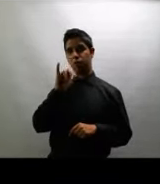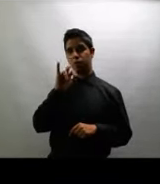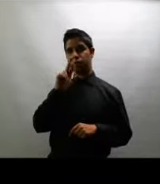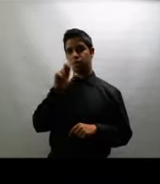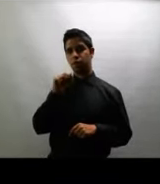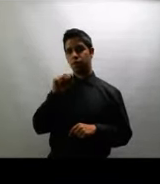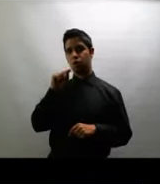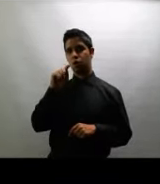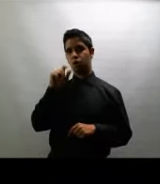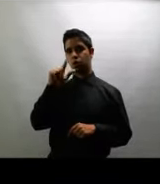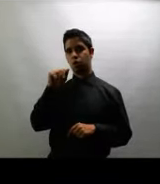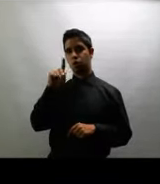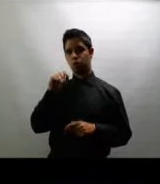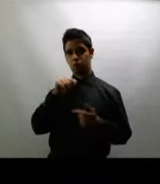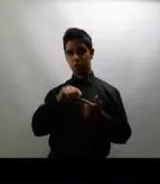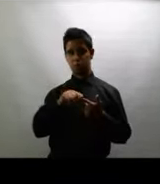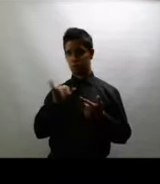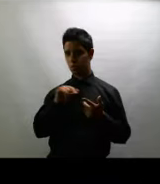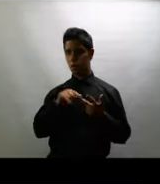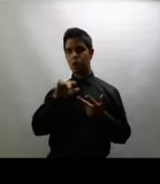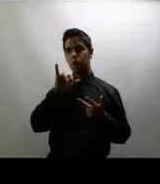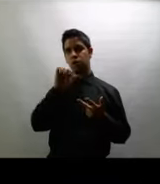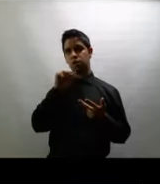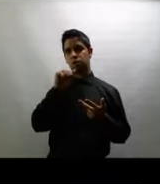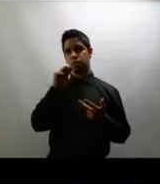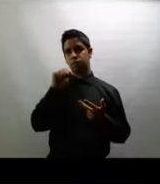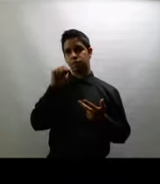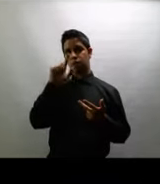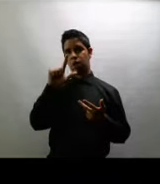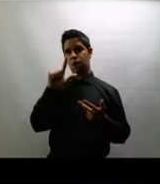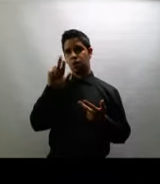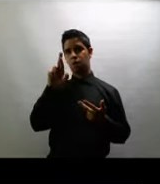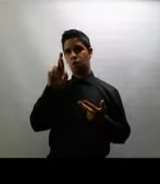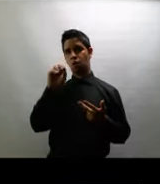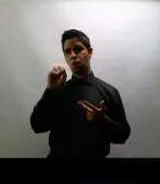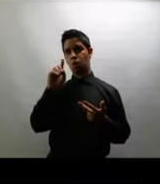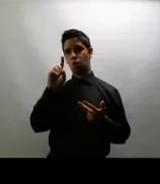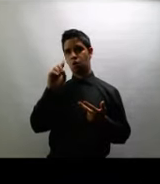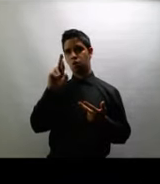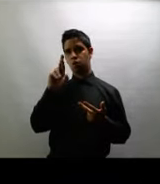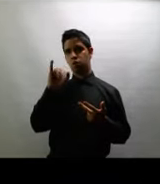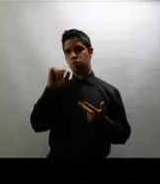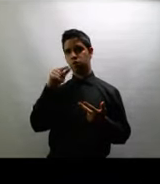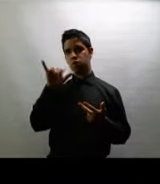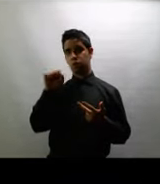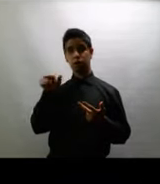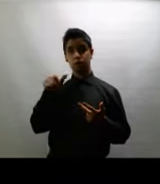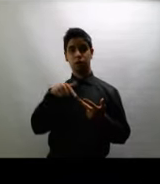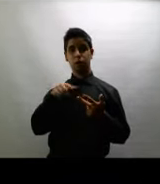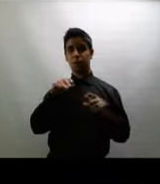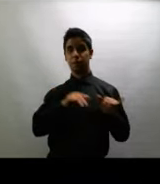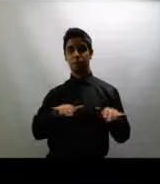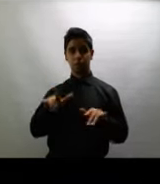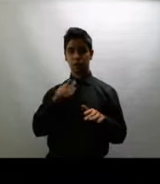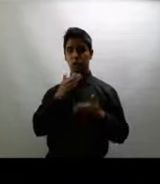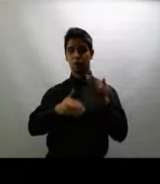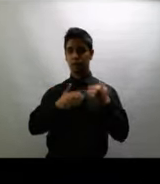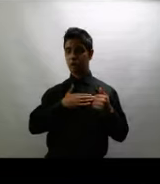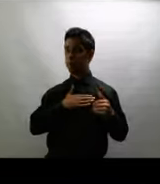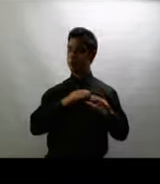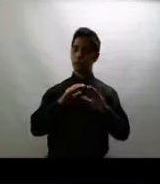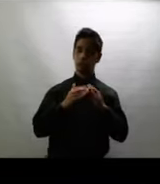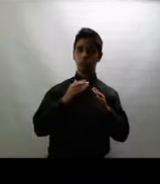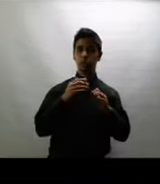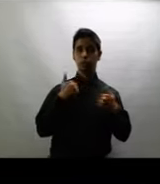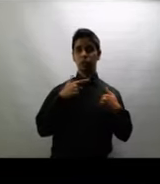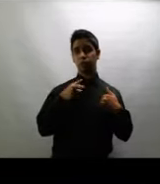arreglo. Tomé clase con Ismael Rodríguez, pianista. Mira para allá. Y esos fueron mis profesores. Pues como parte de mis clases yo tenía que componer. Okay.